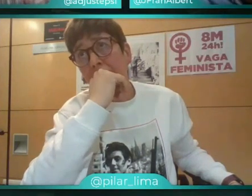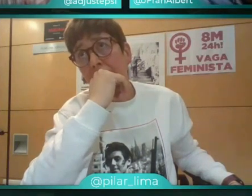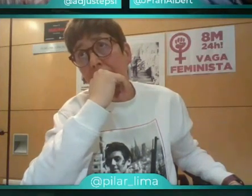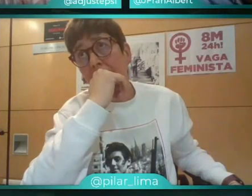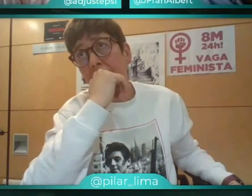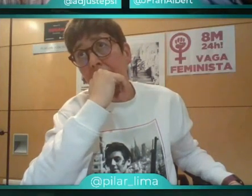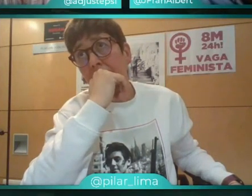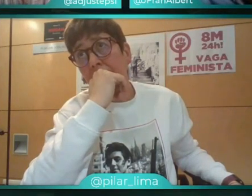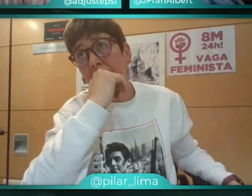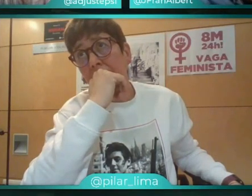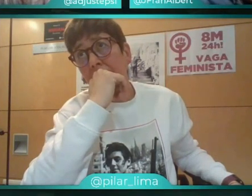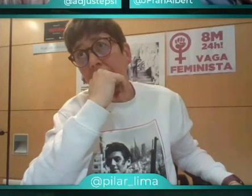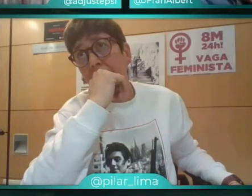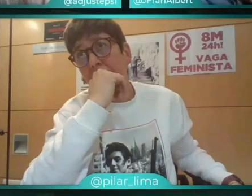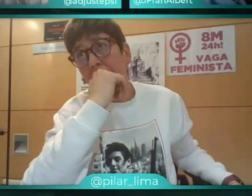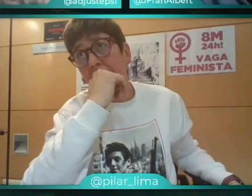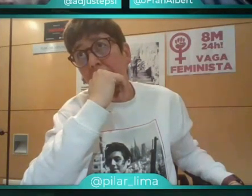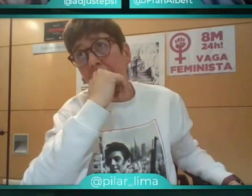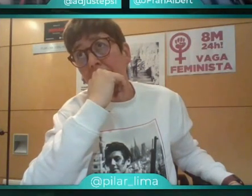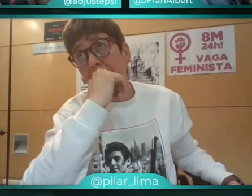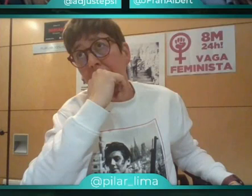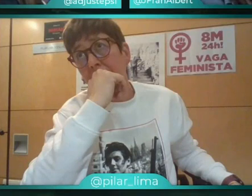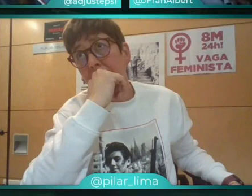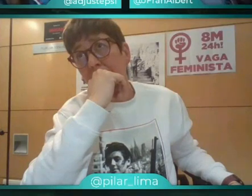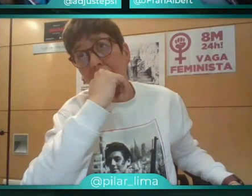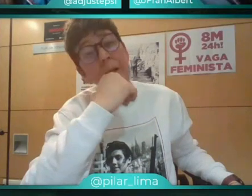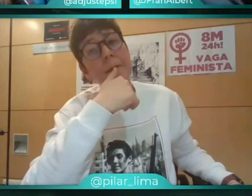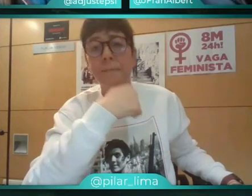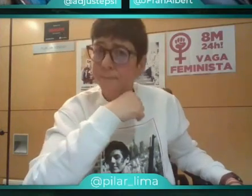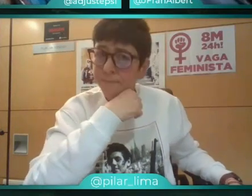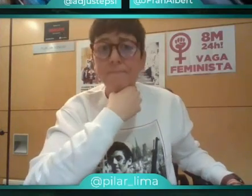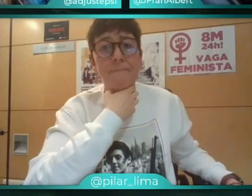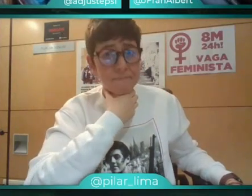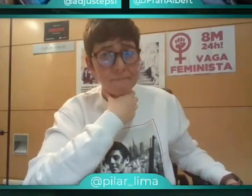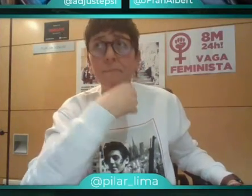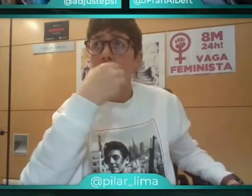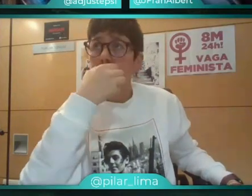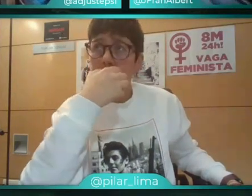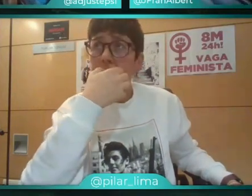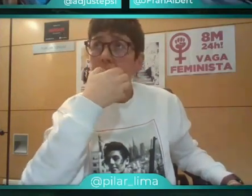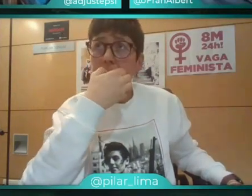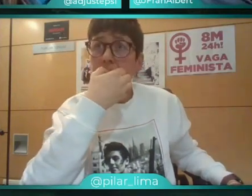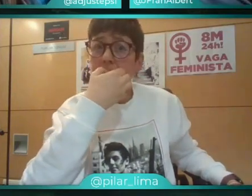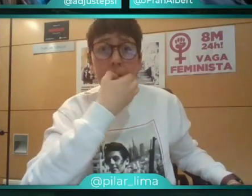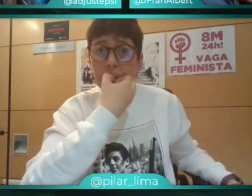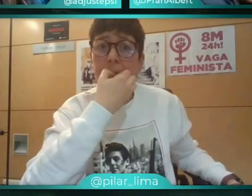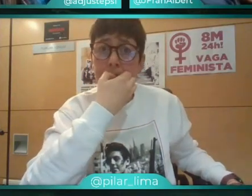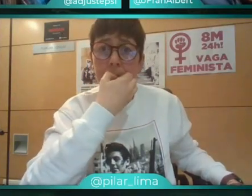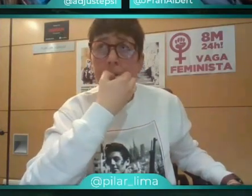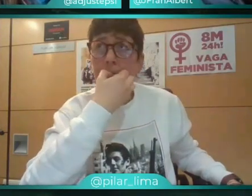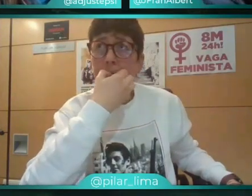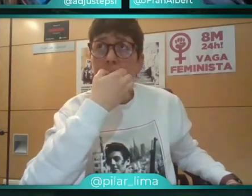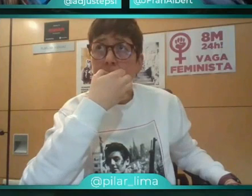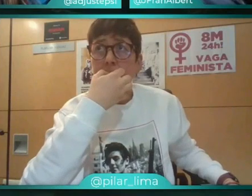sobre el tema un poco de lo que hemos visto no de la violencia política hacia las mujeres es decir estamos en